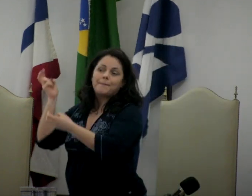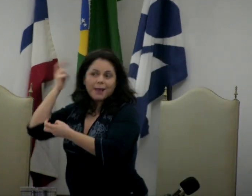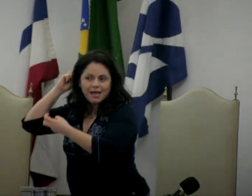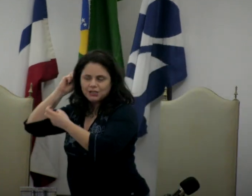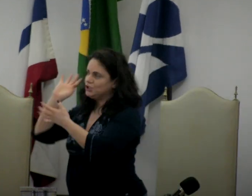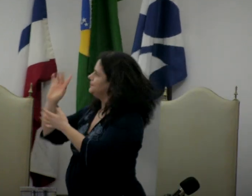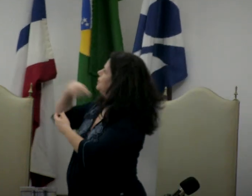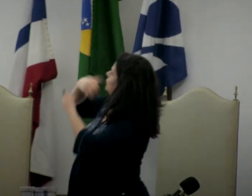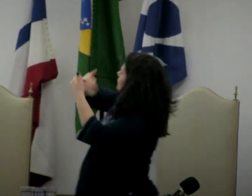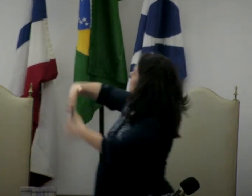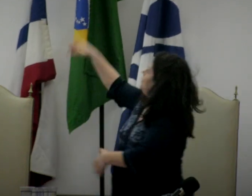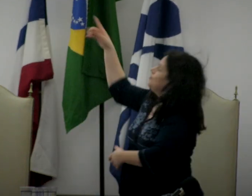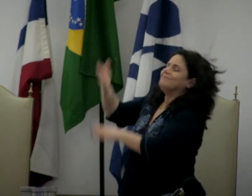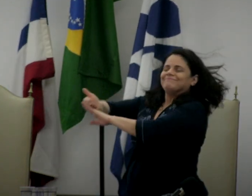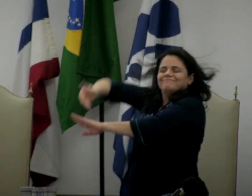questão do implante coclear.